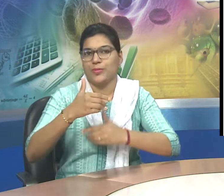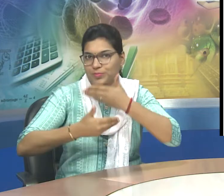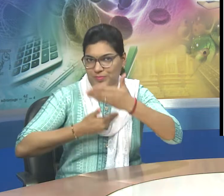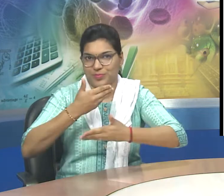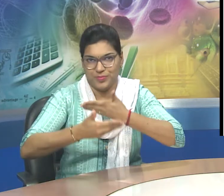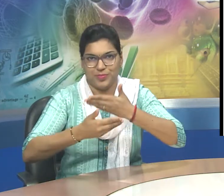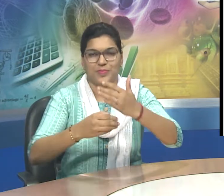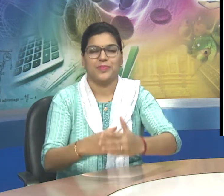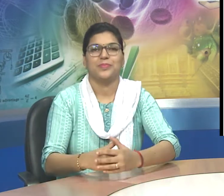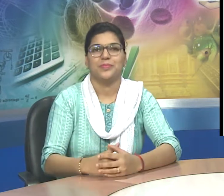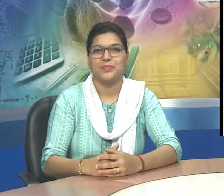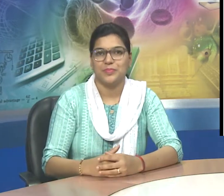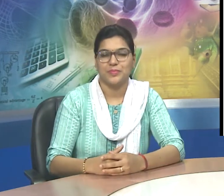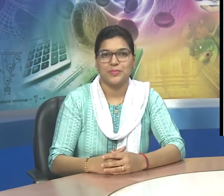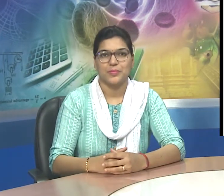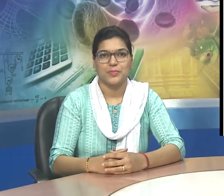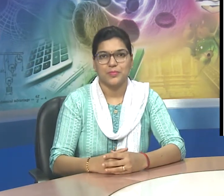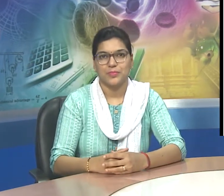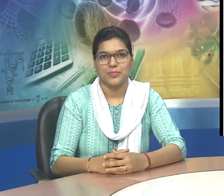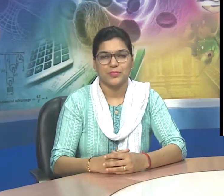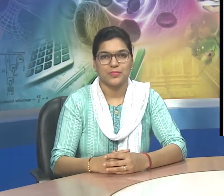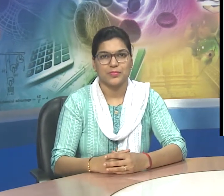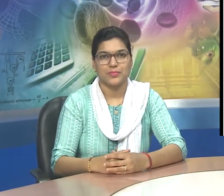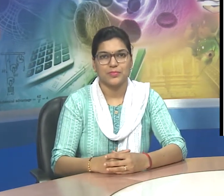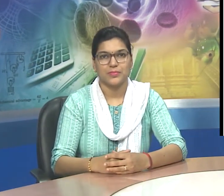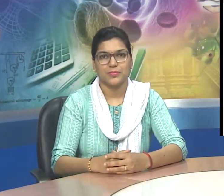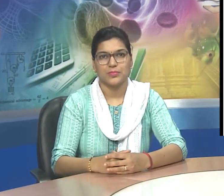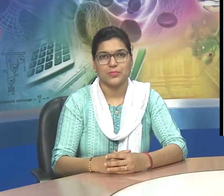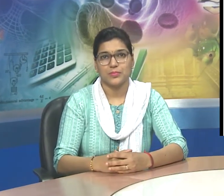क्योंकि कठिन शब्द महत्वपूर्ण है, तो आइए शुरुआत करते हैं।